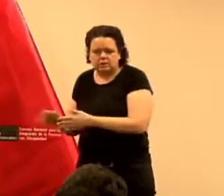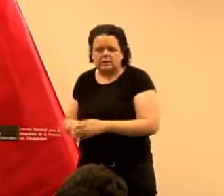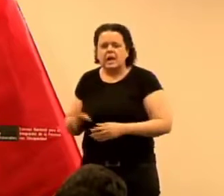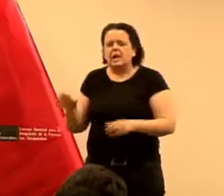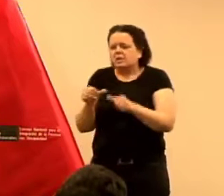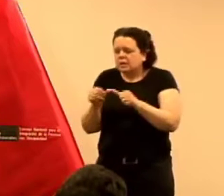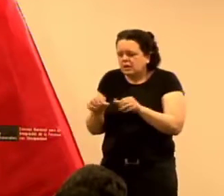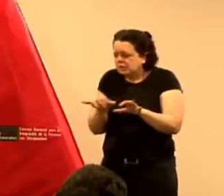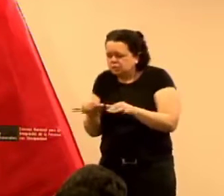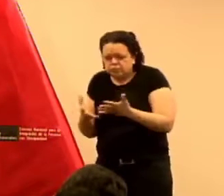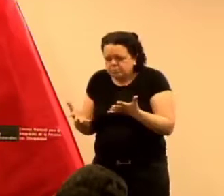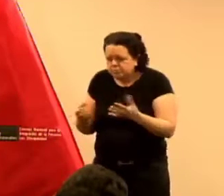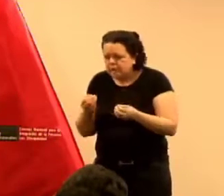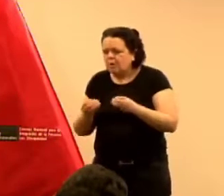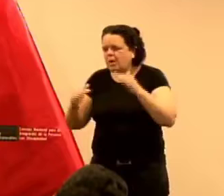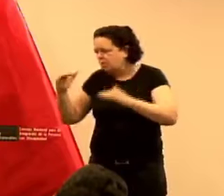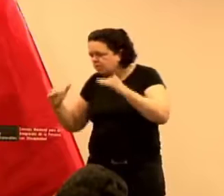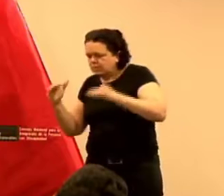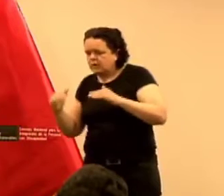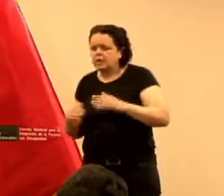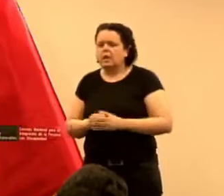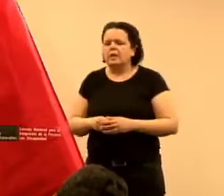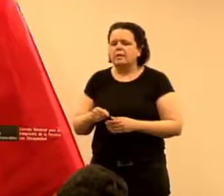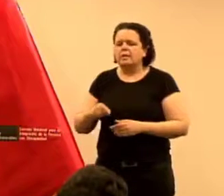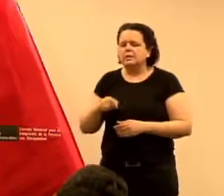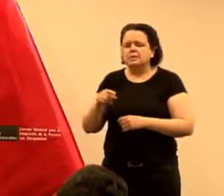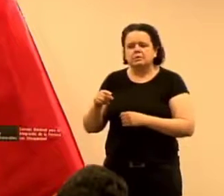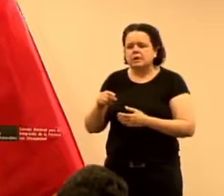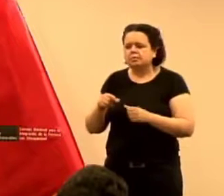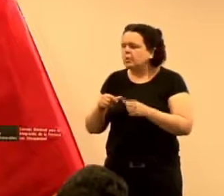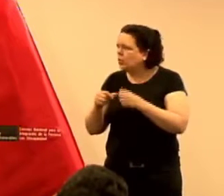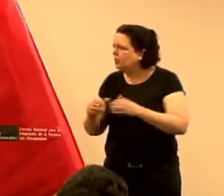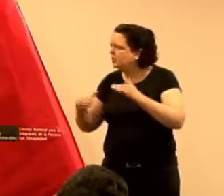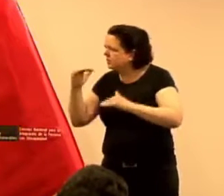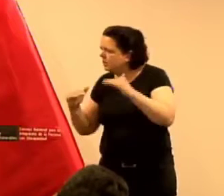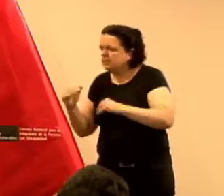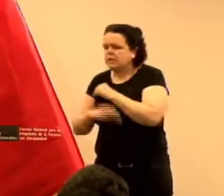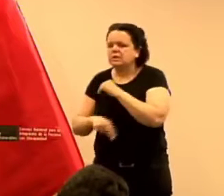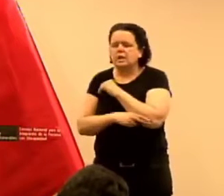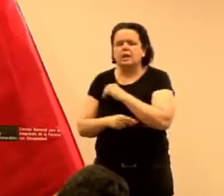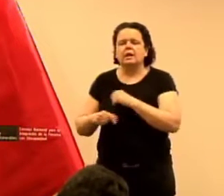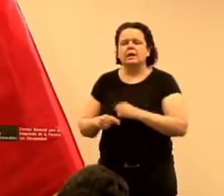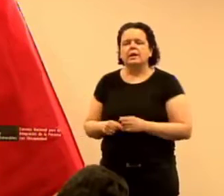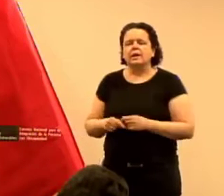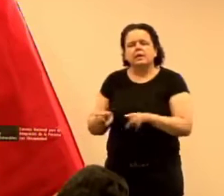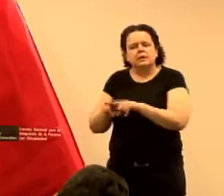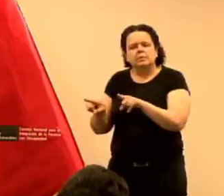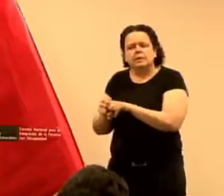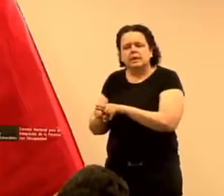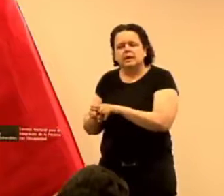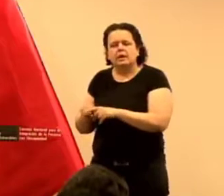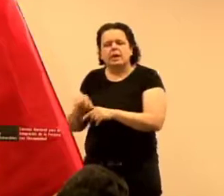los perfiles de exclusión con base en las estadísticas nacionales y en otros datos que se recogen a nivel nacional, y